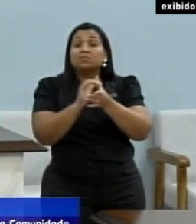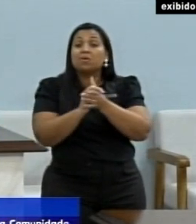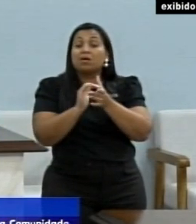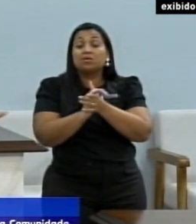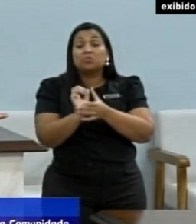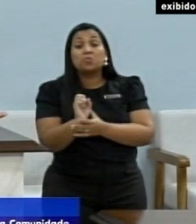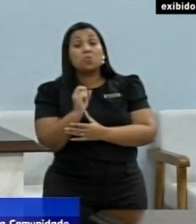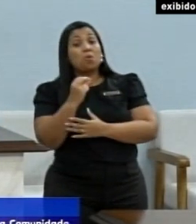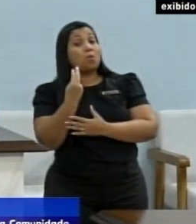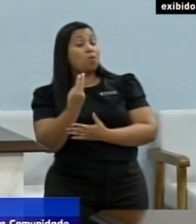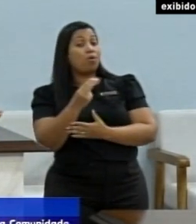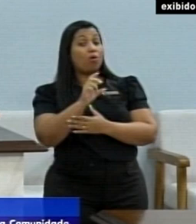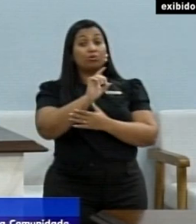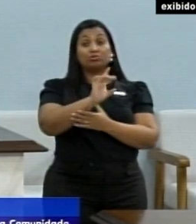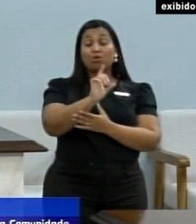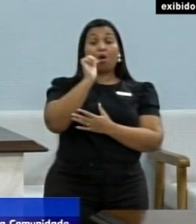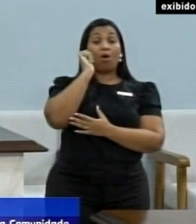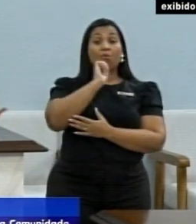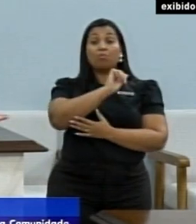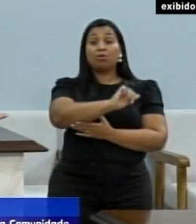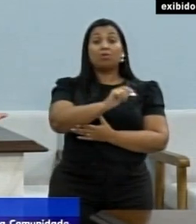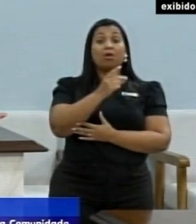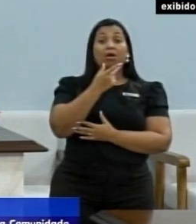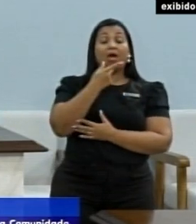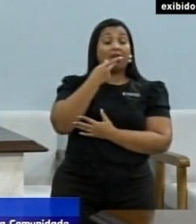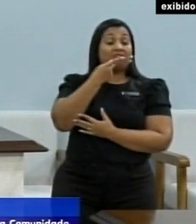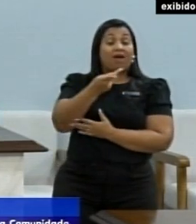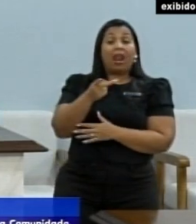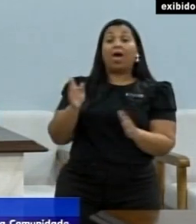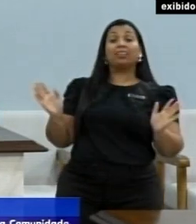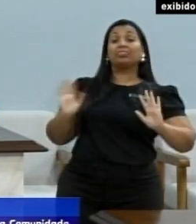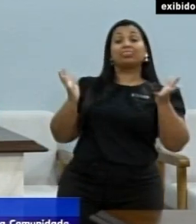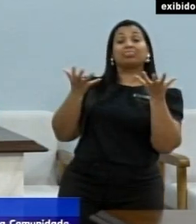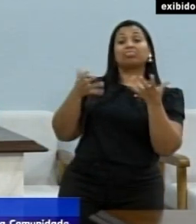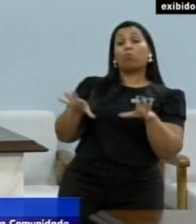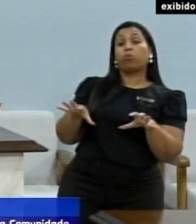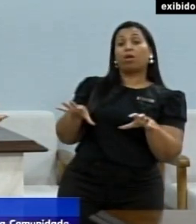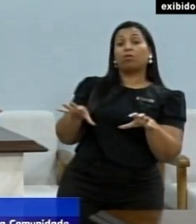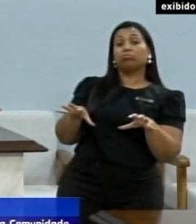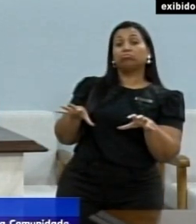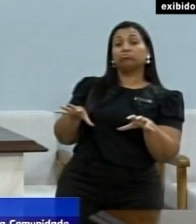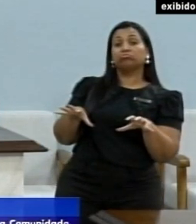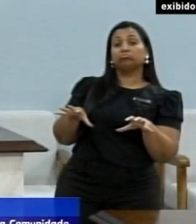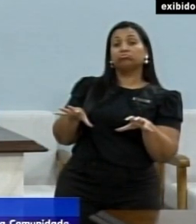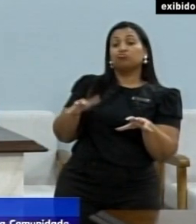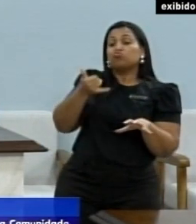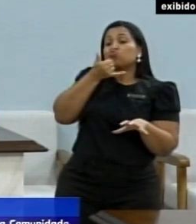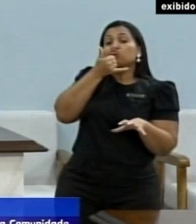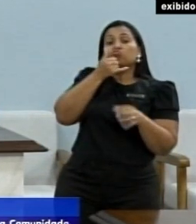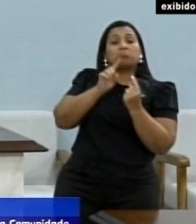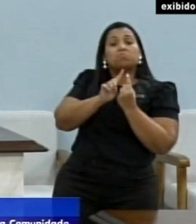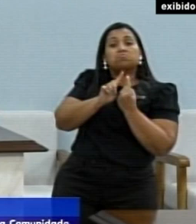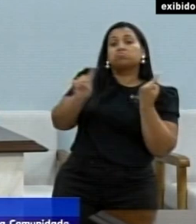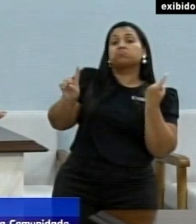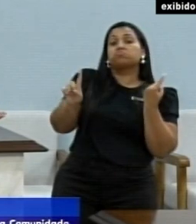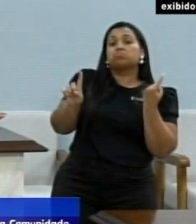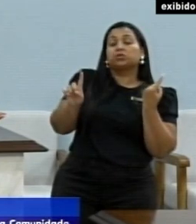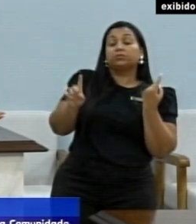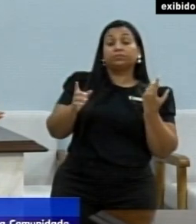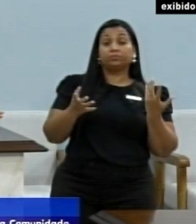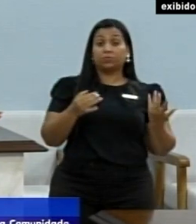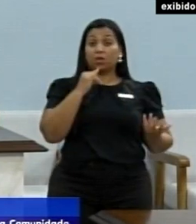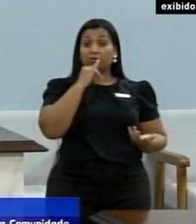ou simplesmente porque essa mulher ela fala não para aquele companheiro, porque ela não quer mais aquela relação. E quando eu falo